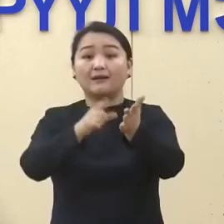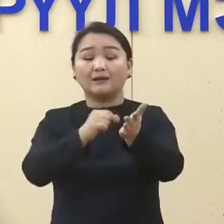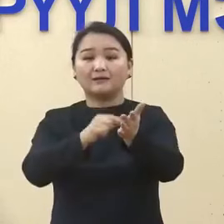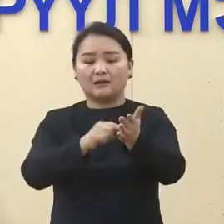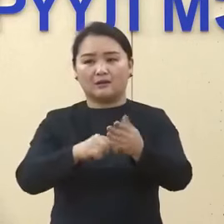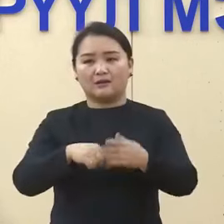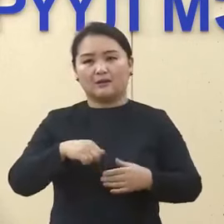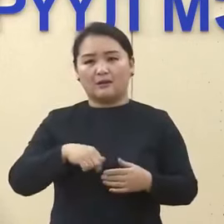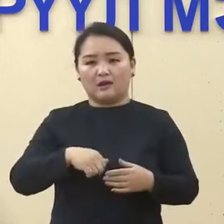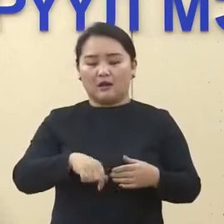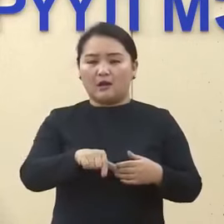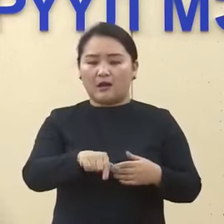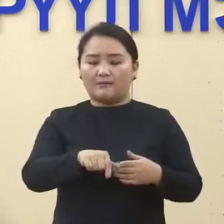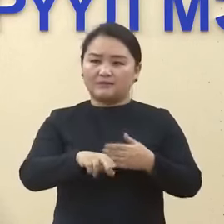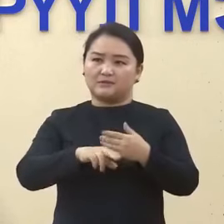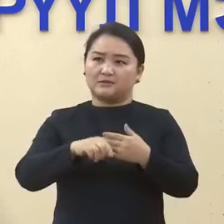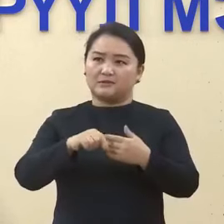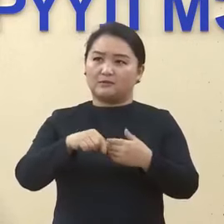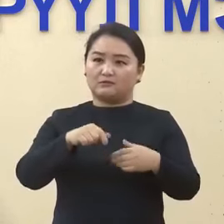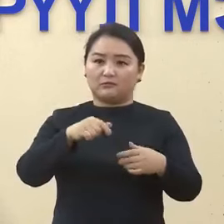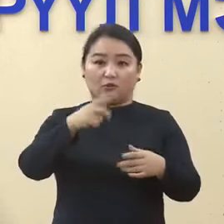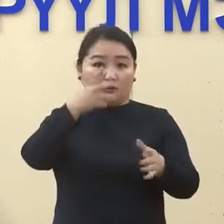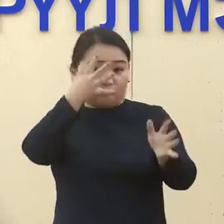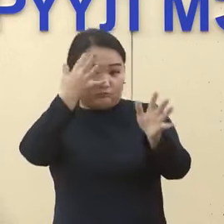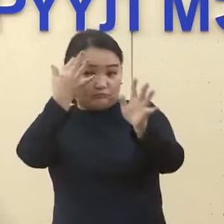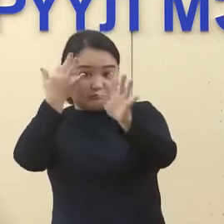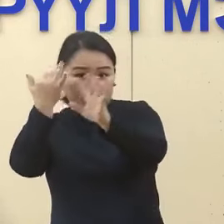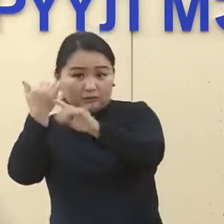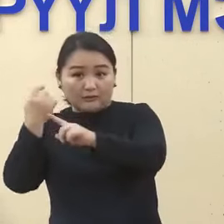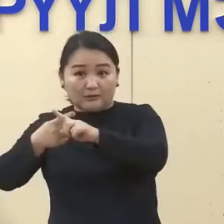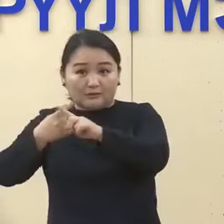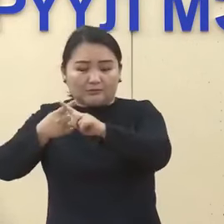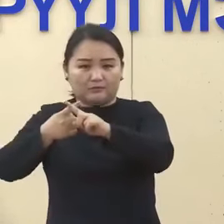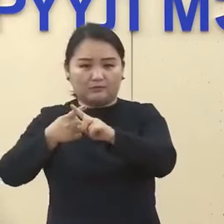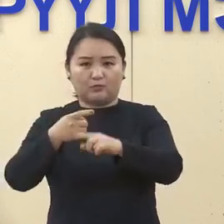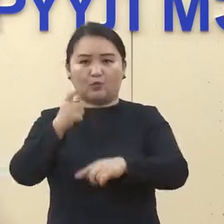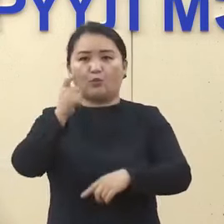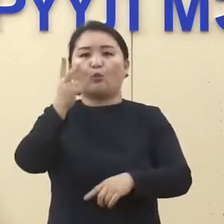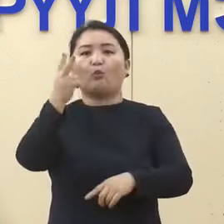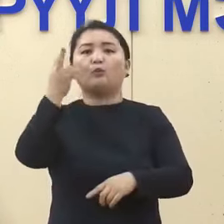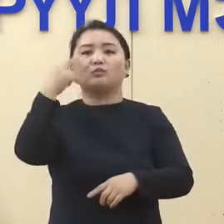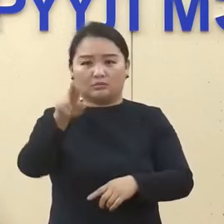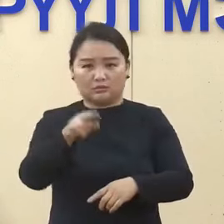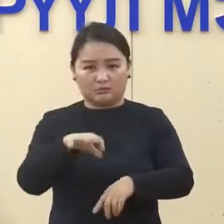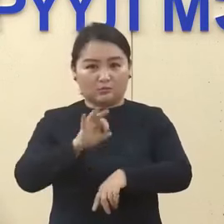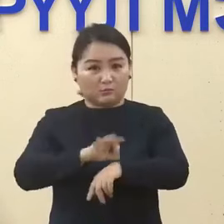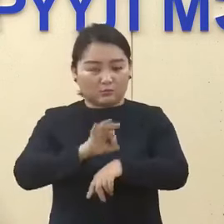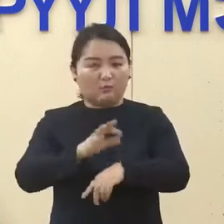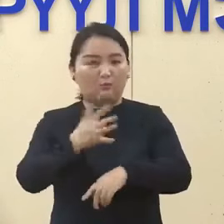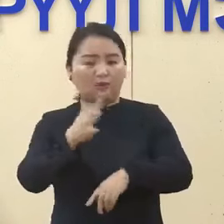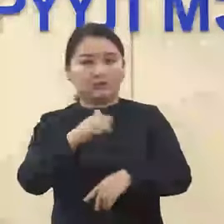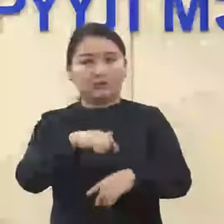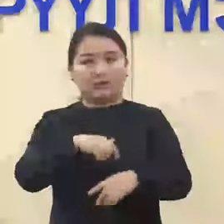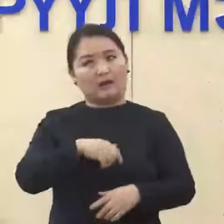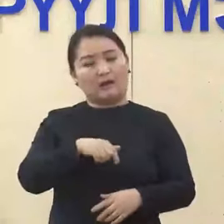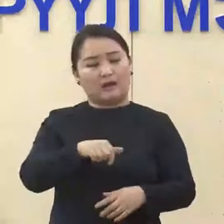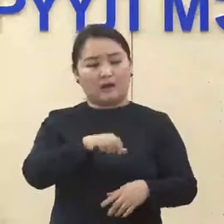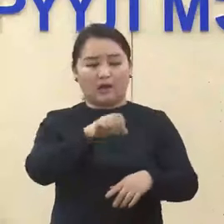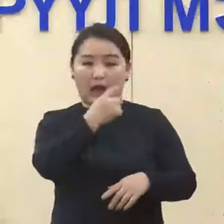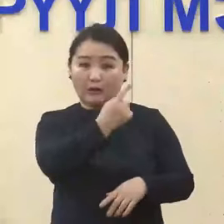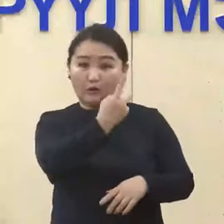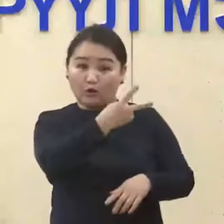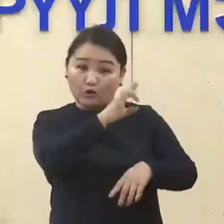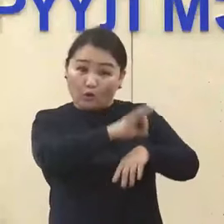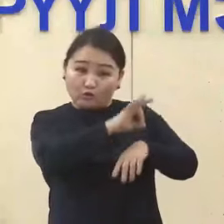их өндөр магадaltaй байдаг юм байна. За мөн бас өвчтнүүдийн 50 гаруй хувьд нь бол өвөрмөц суулгах шинж тэмдэг бол бас